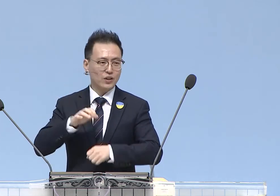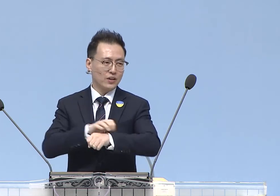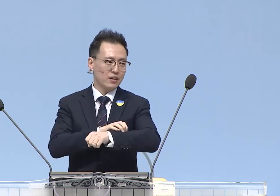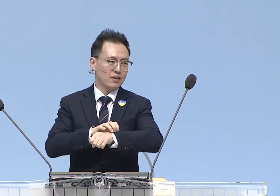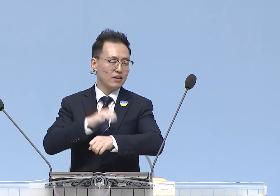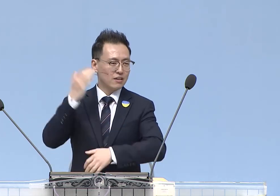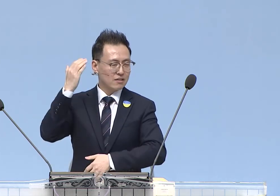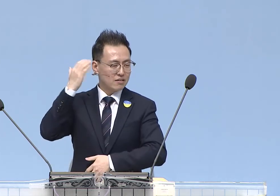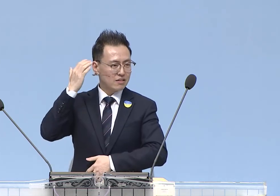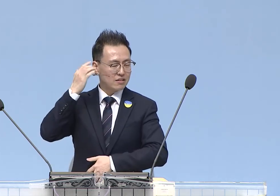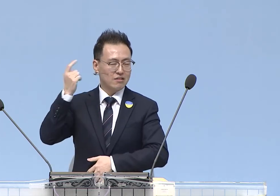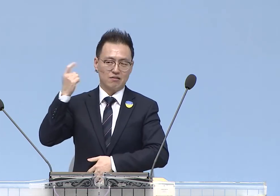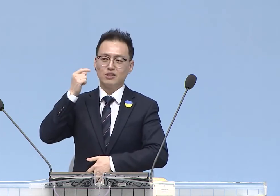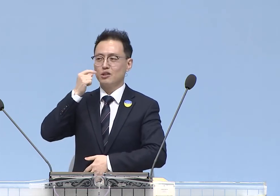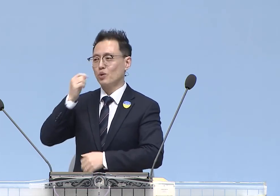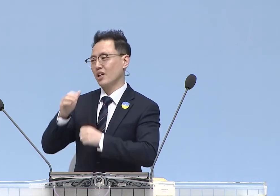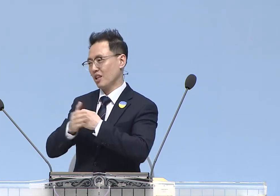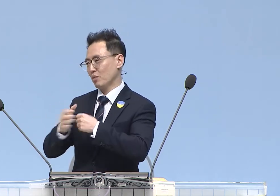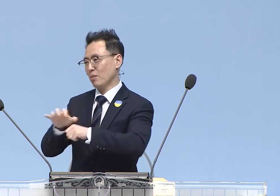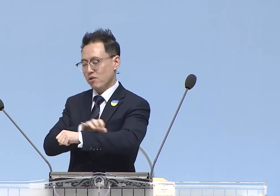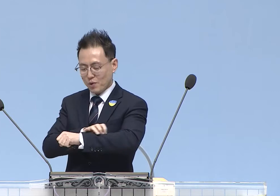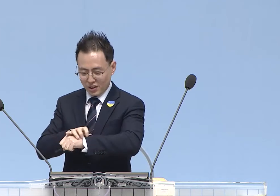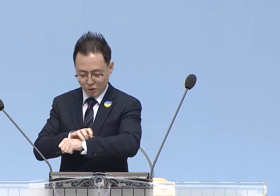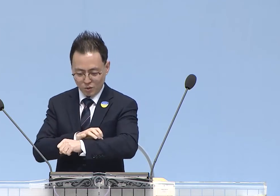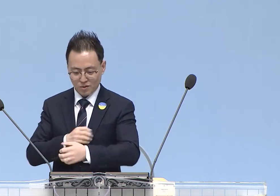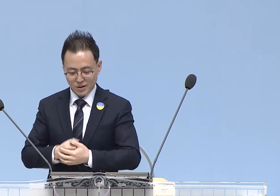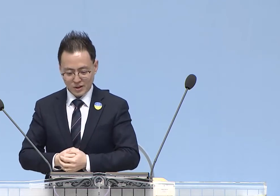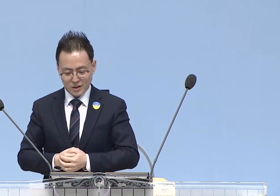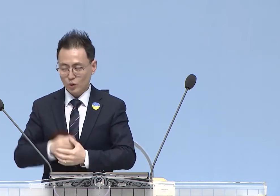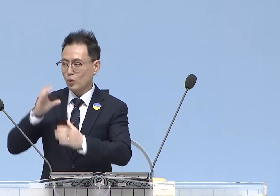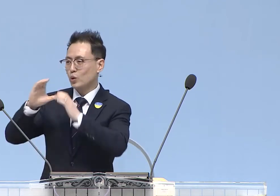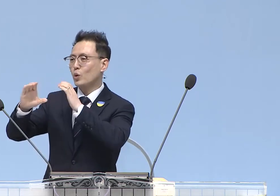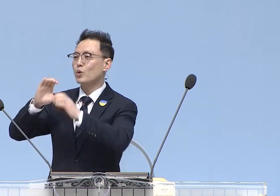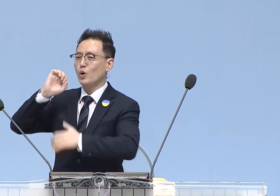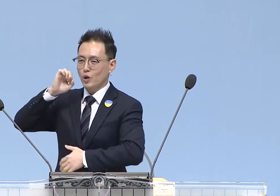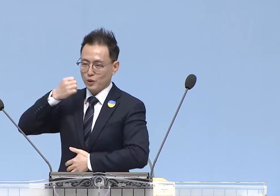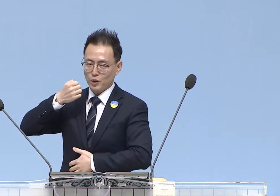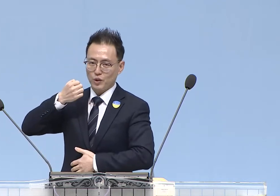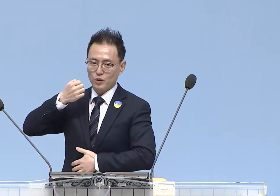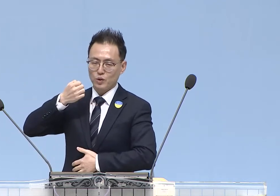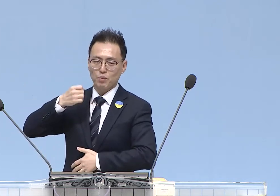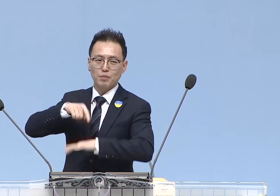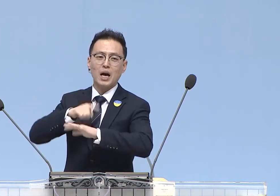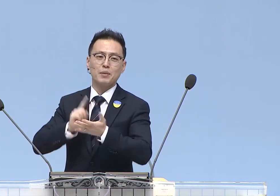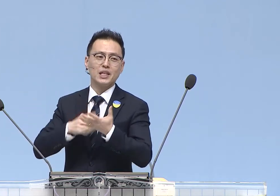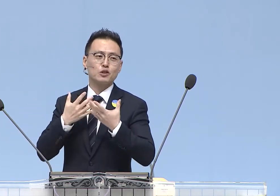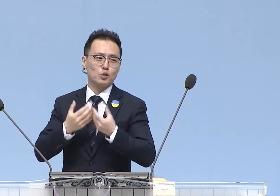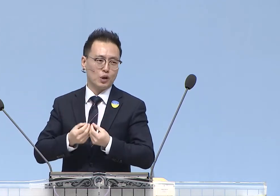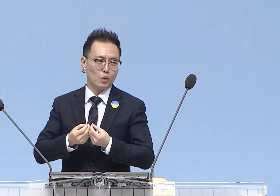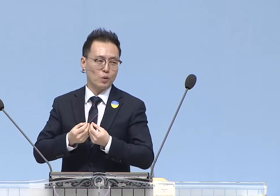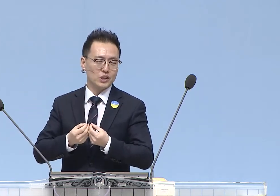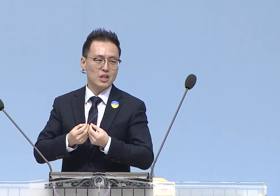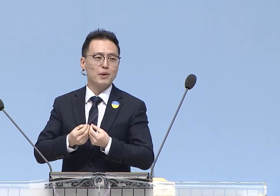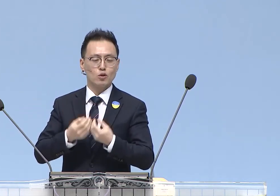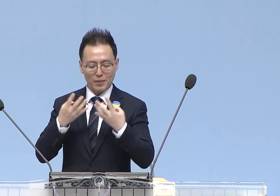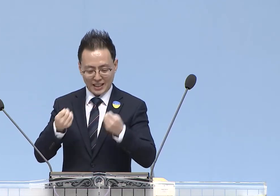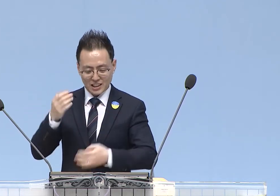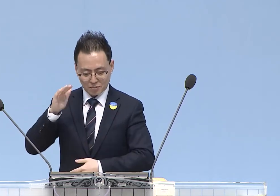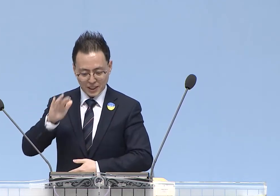농이라서 듣지 못하기 때문에 불편하고 또 소통도 어려워서 좀 마음의 상처도 있고 실망도 많았지만